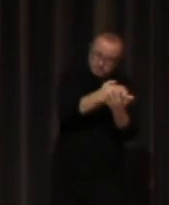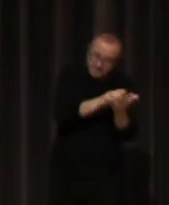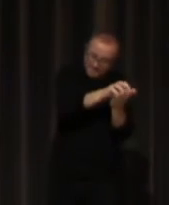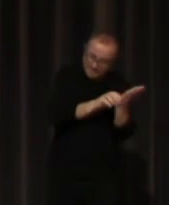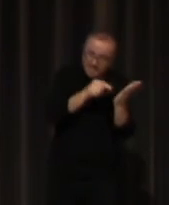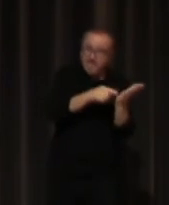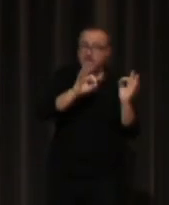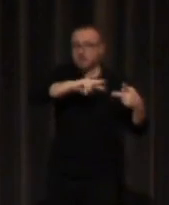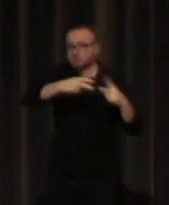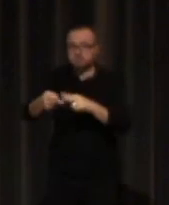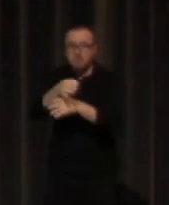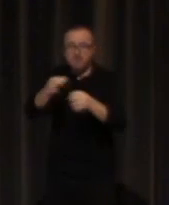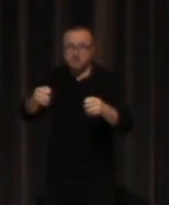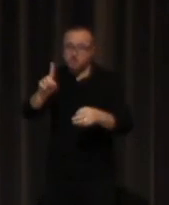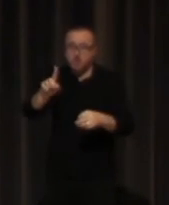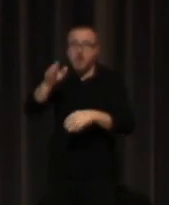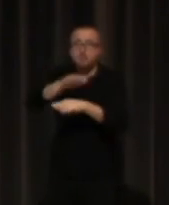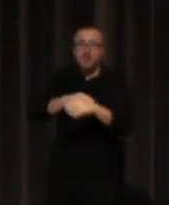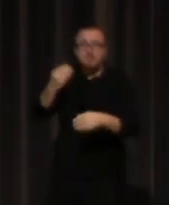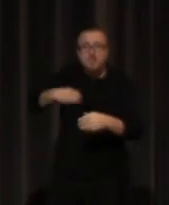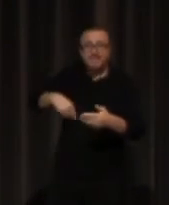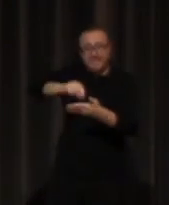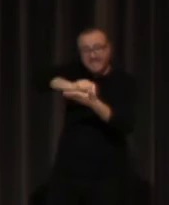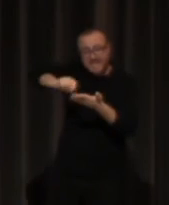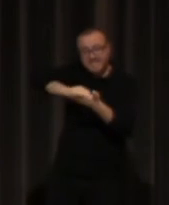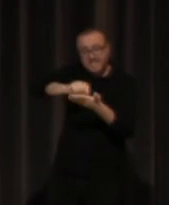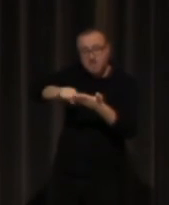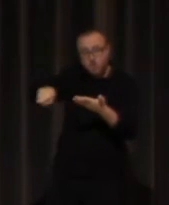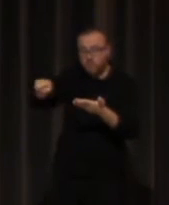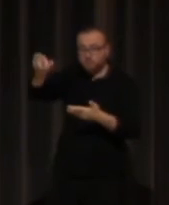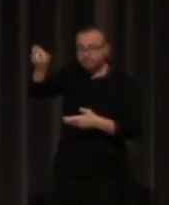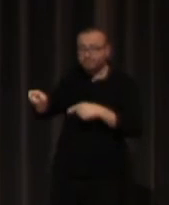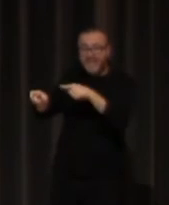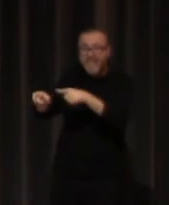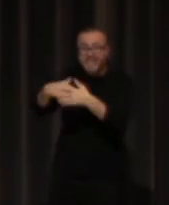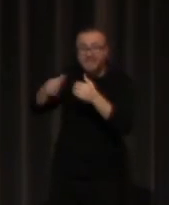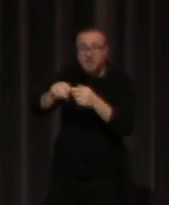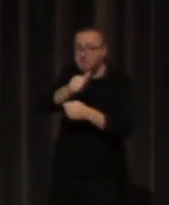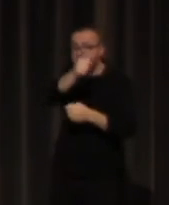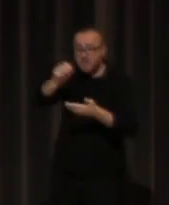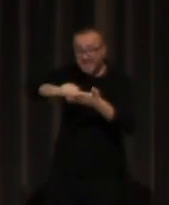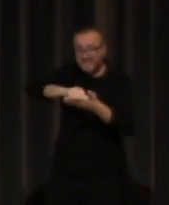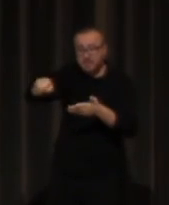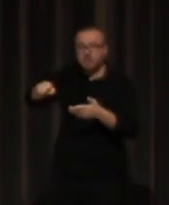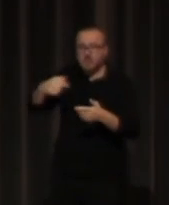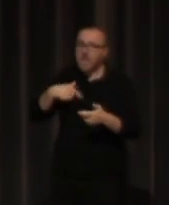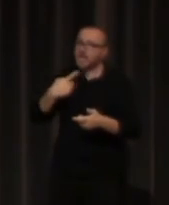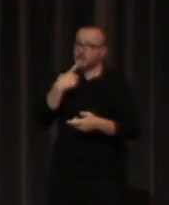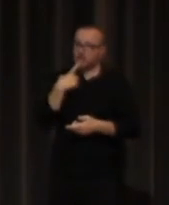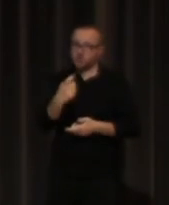món. Però en aquest procés de comprendre més i de comprendre millor, el dolor